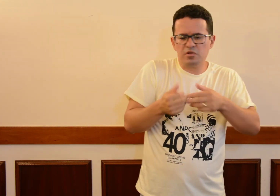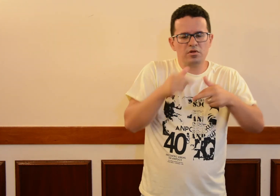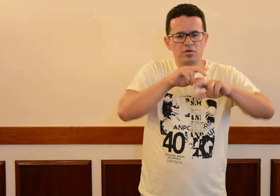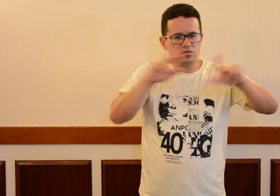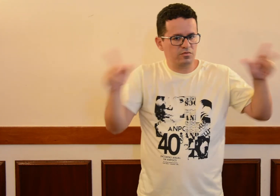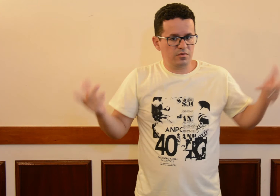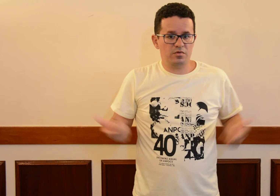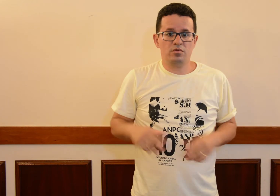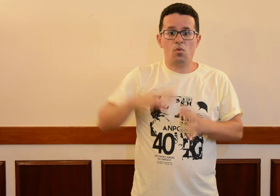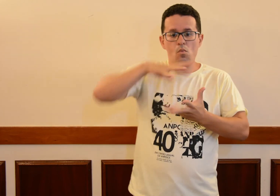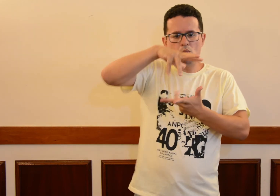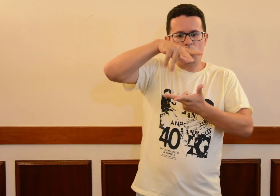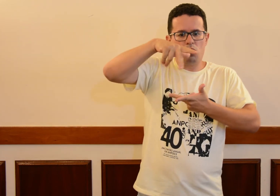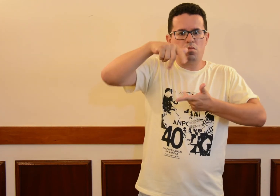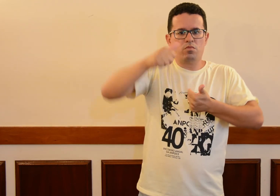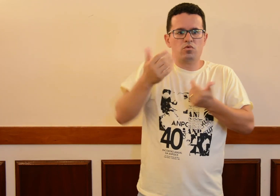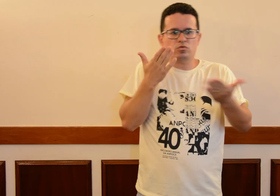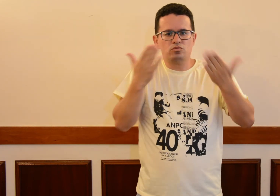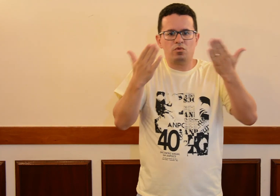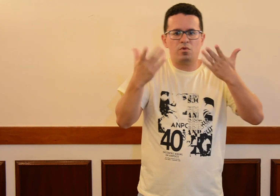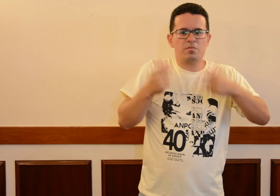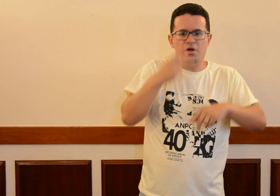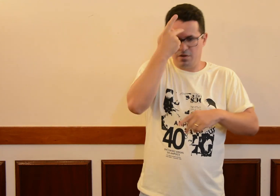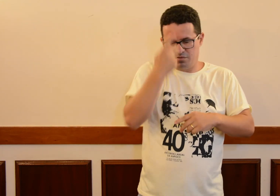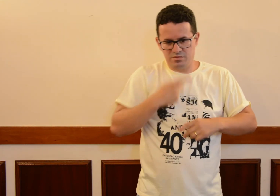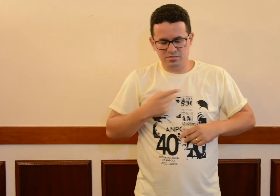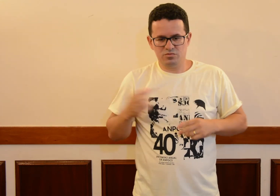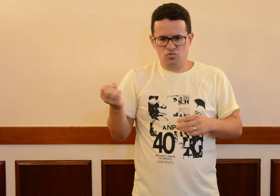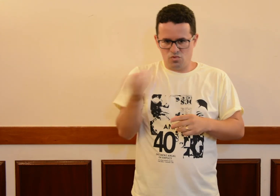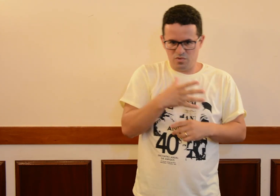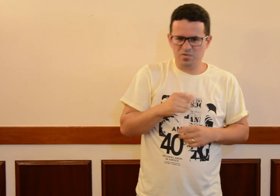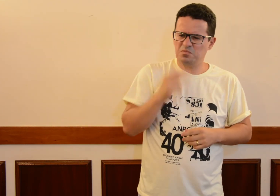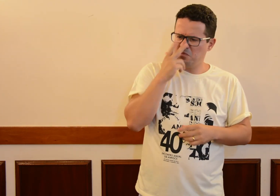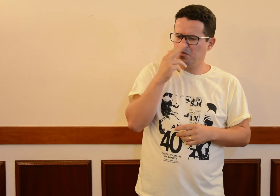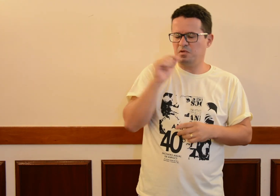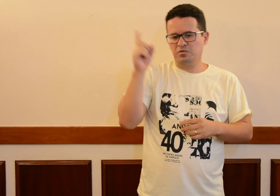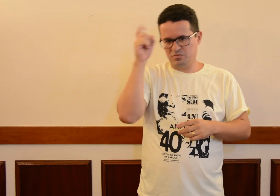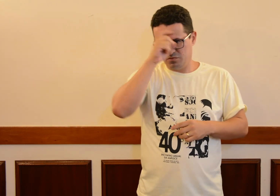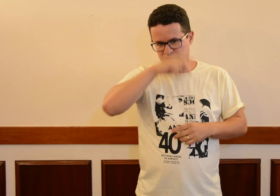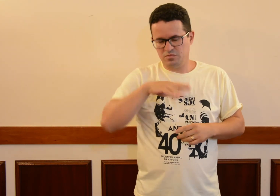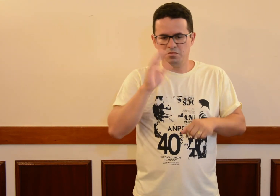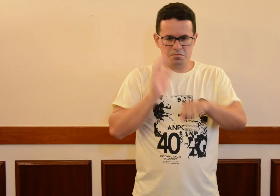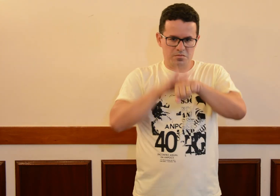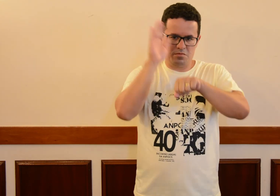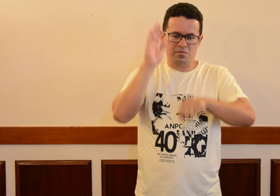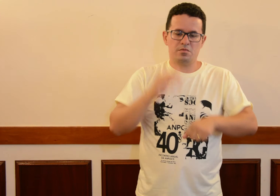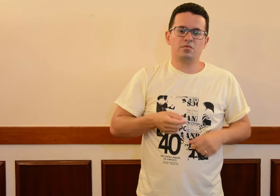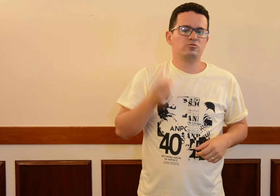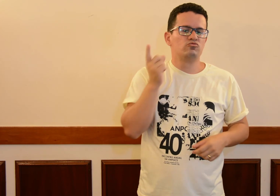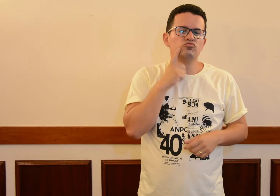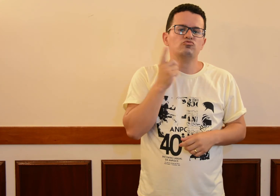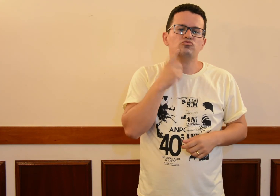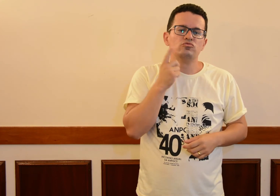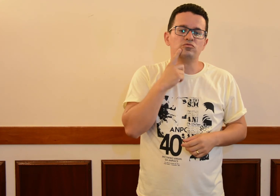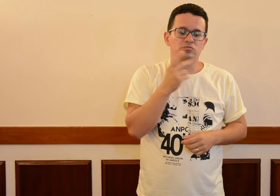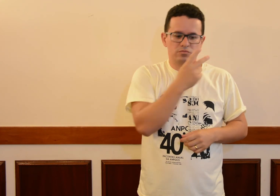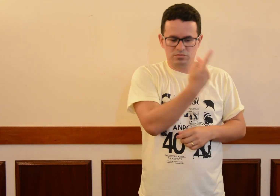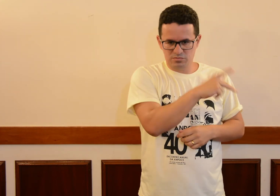novo, transforma-se em uma pessoa que parece que nem tem mais dificuldade. No cotidiano laboral de Tomás, a realidade